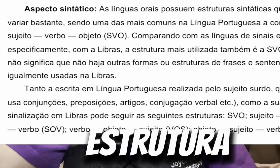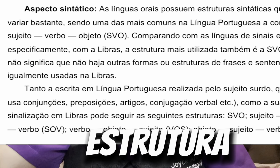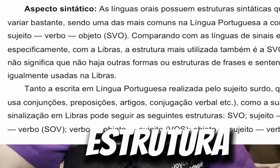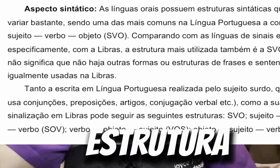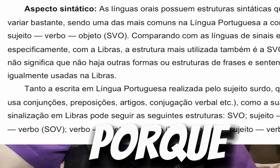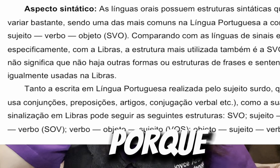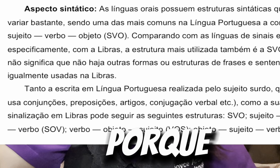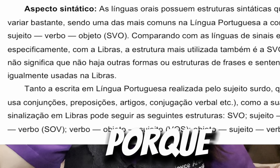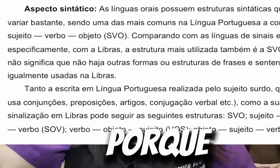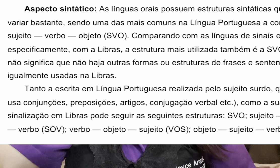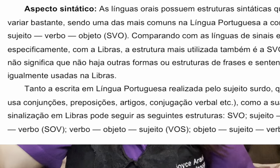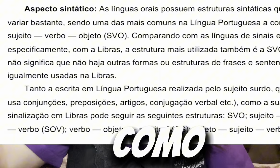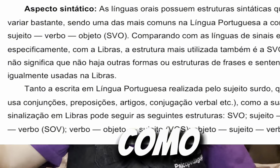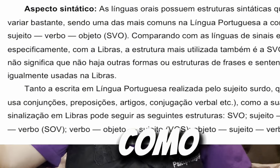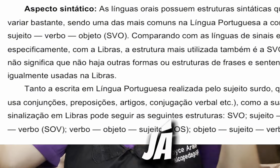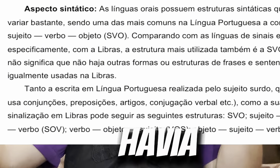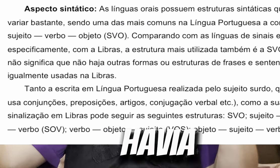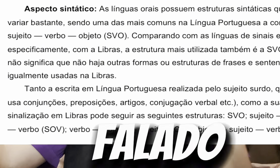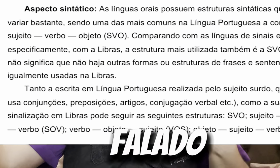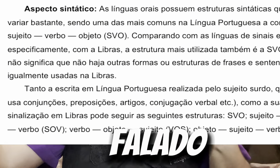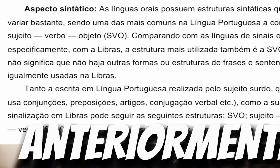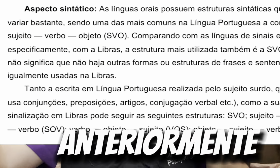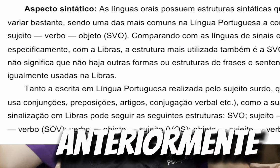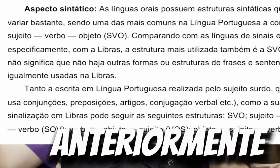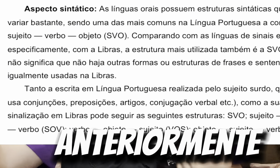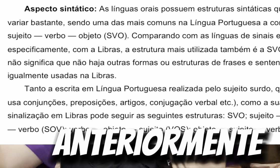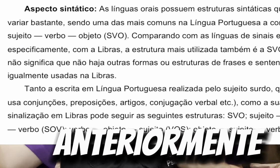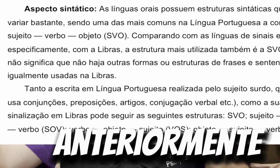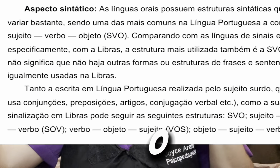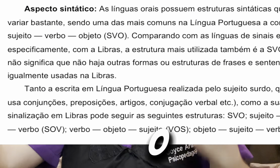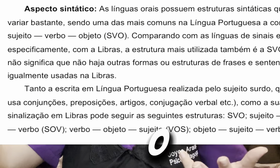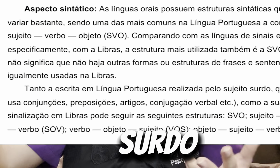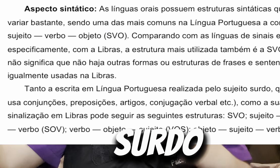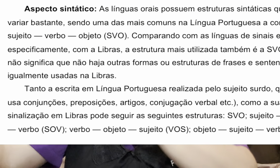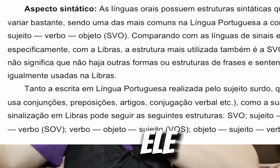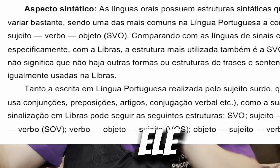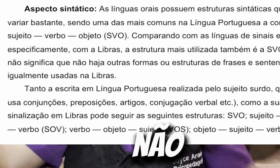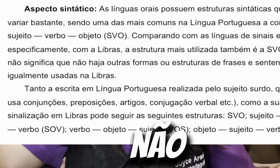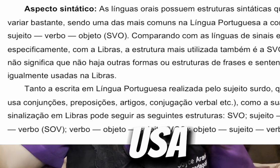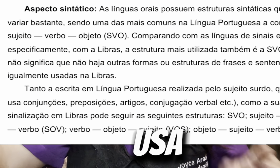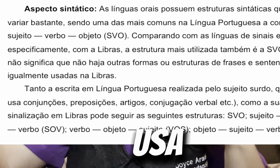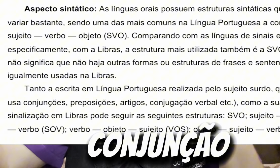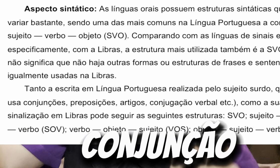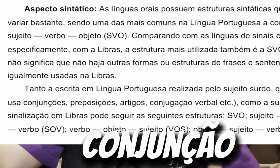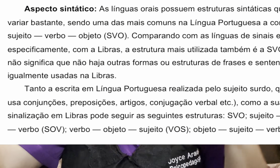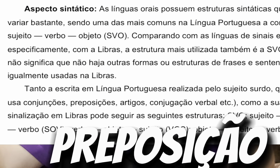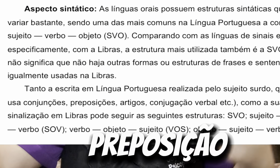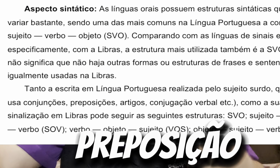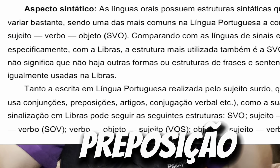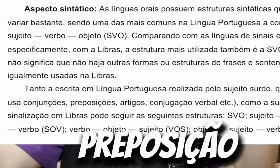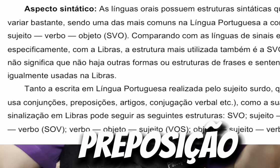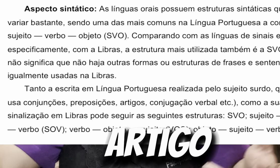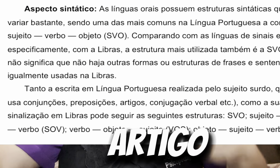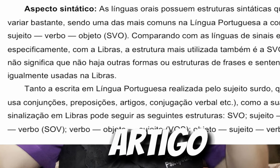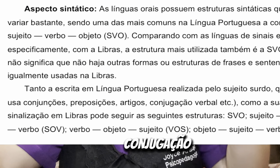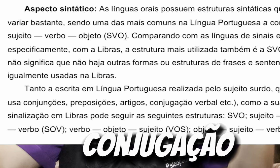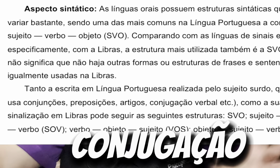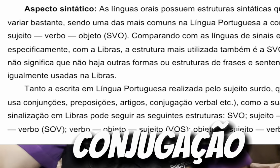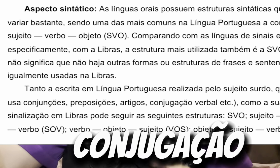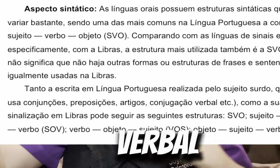estrutura. Por quê? Como eu já havia falado anteriormente, o surdo, ele não usa conjunção, preposição, artigo, conjugação